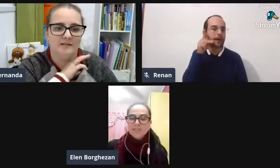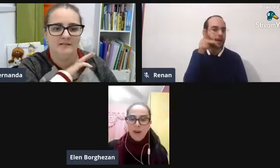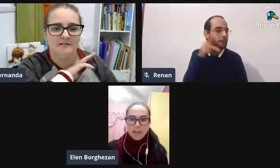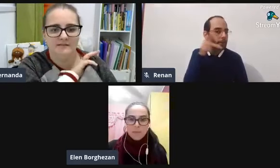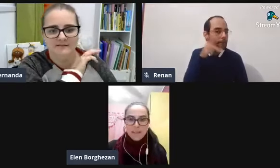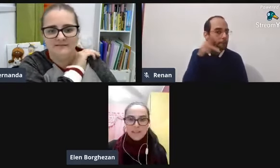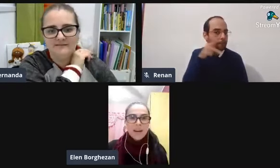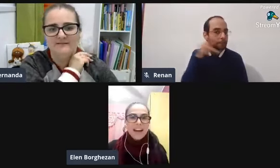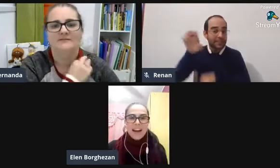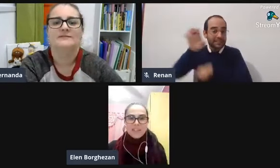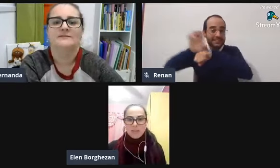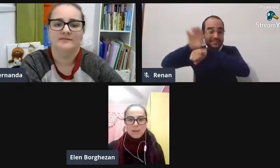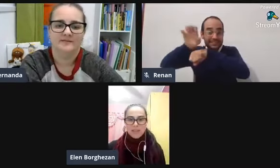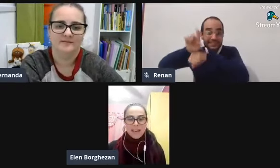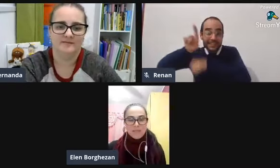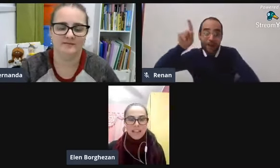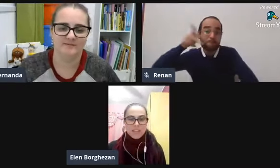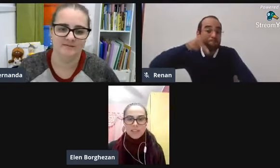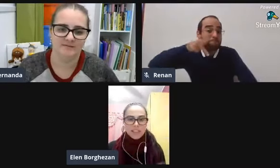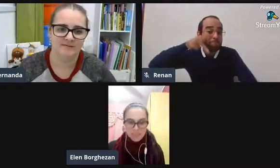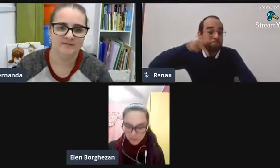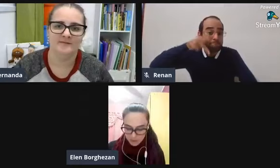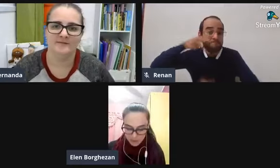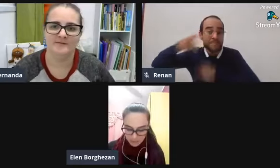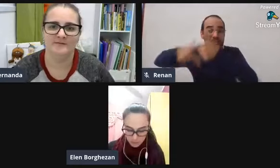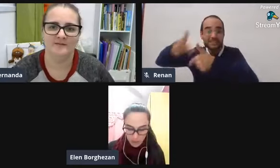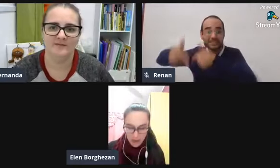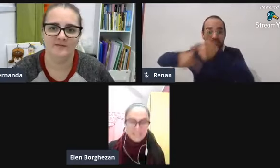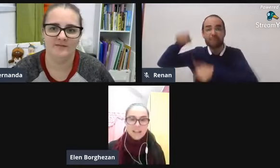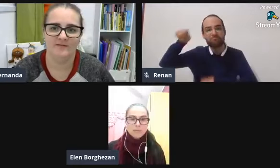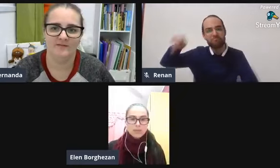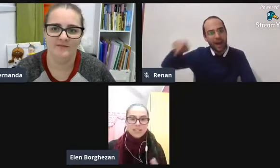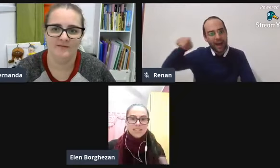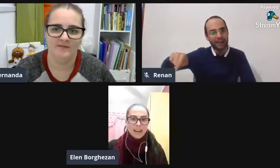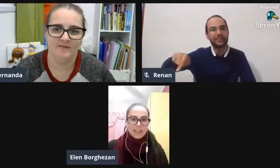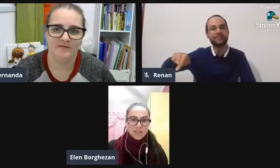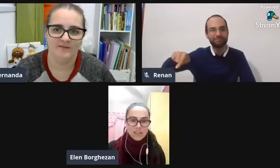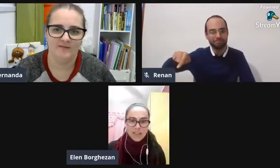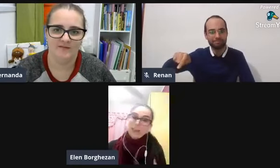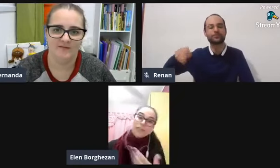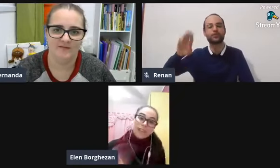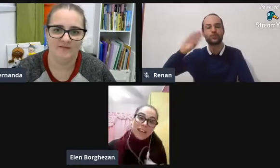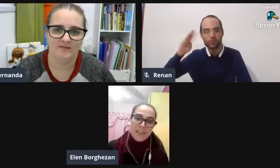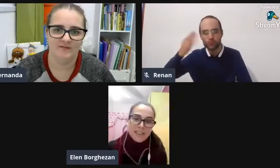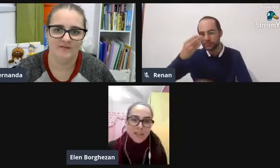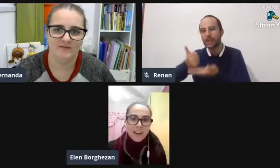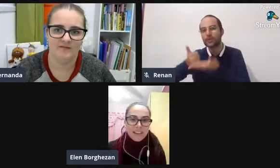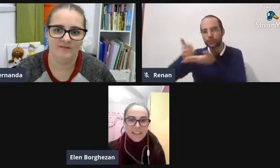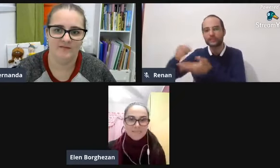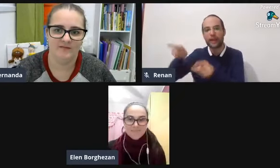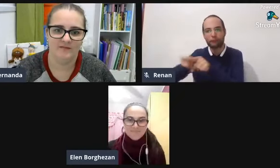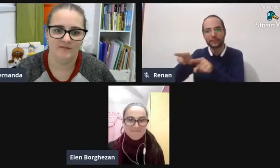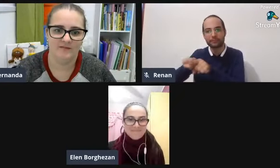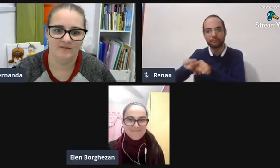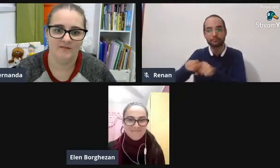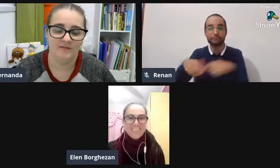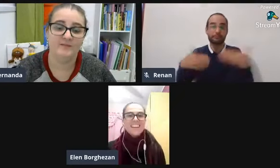lá fora do Brasil. A gente consegue falar de tantas coisas, tantos lugares tão distantes. Eu não teria conhecido o